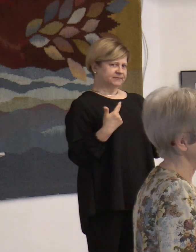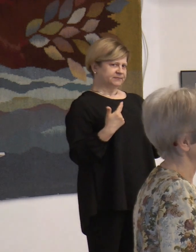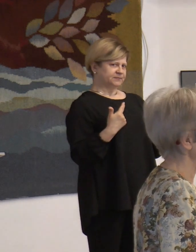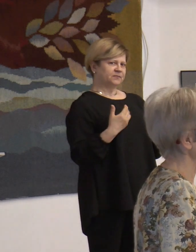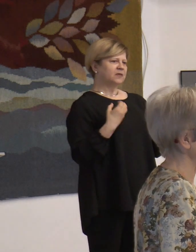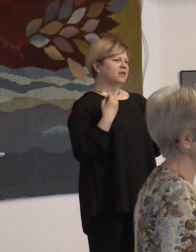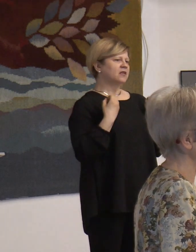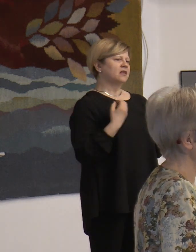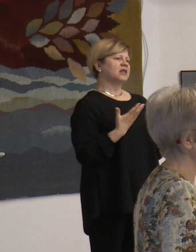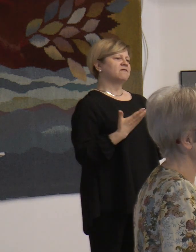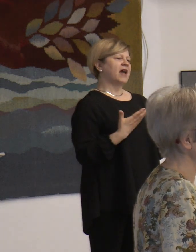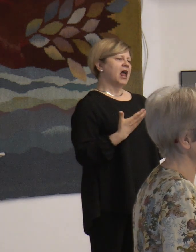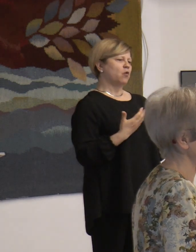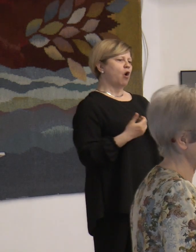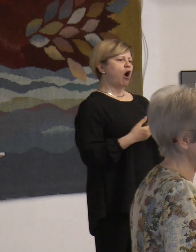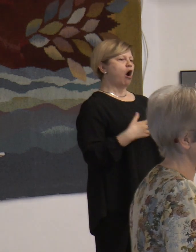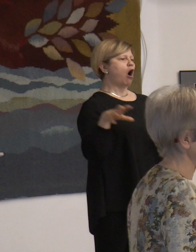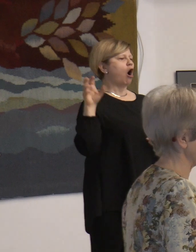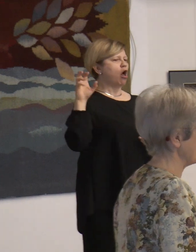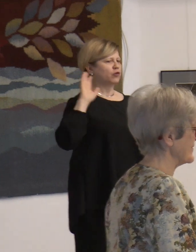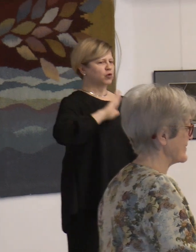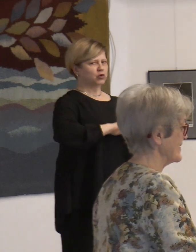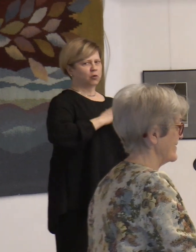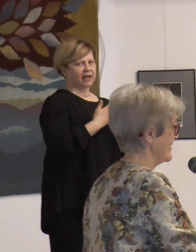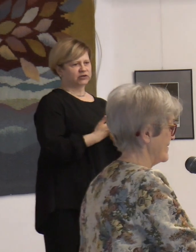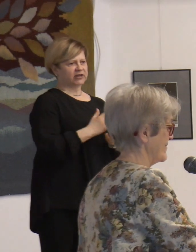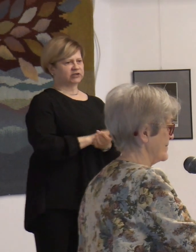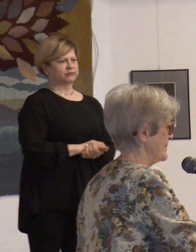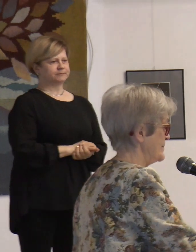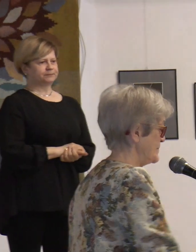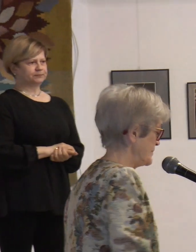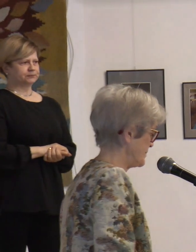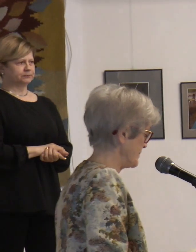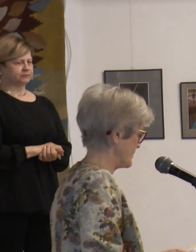kiválóan hallhattuk a tolmácsolásodban. Nagyon szépen köszönöm.